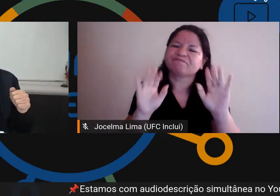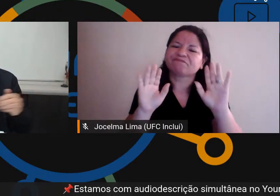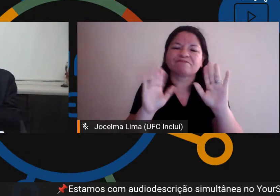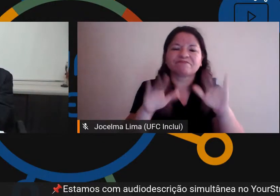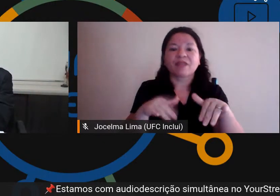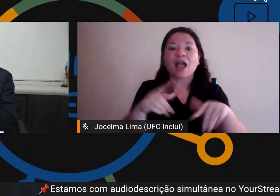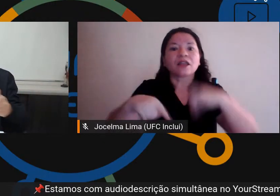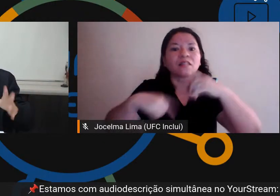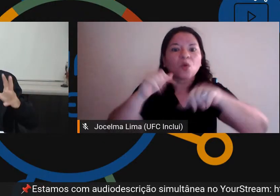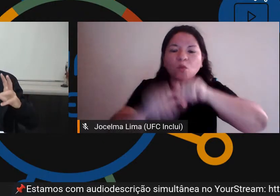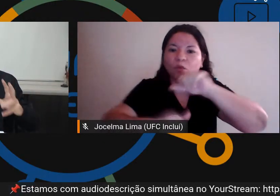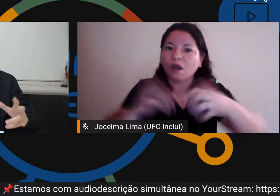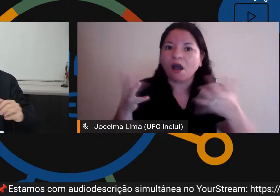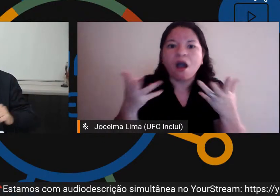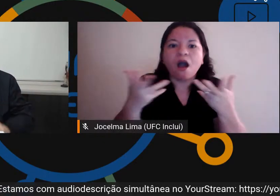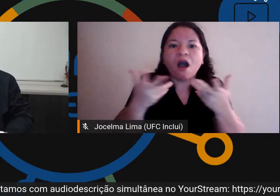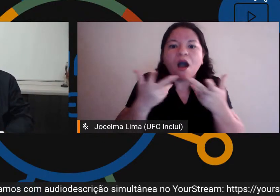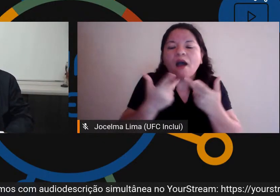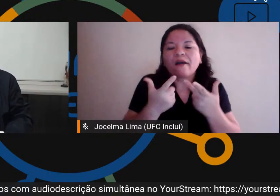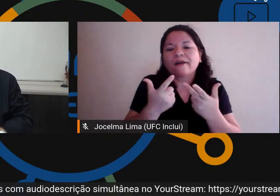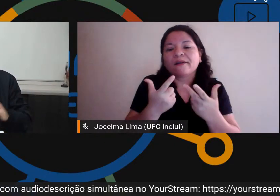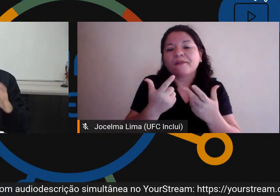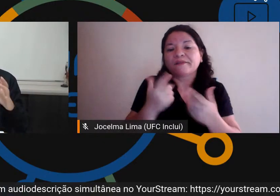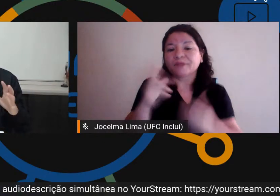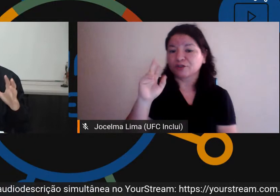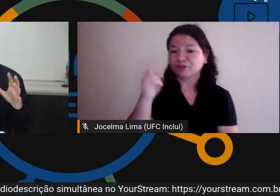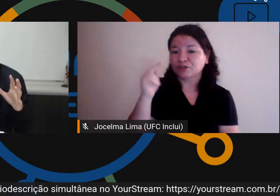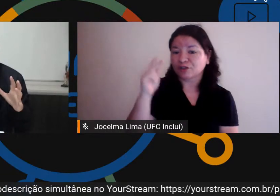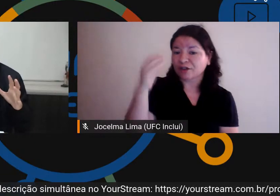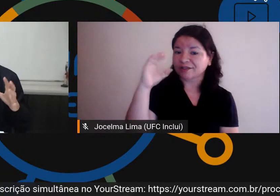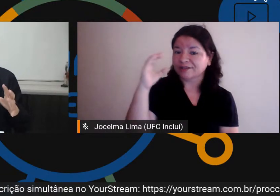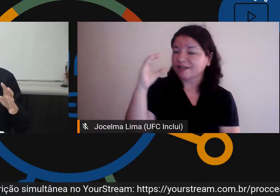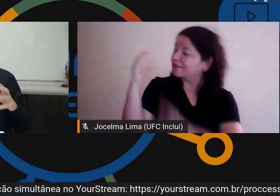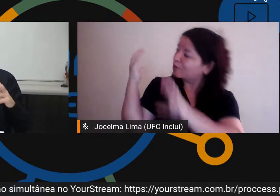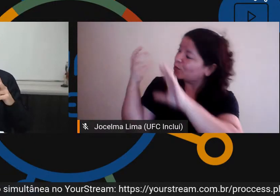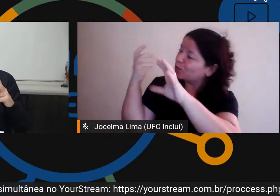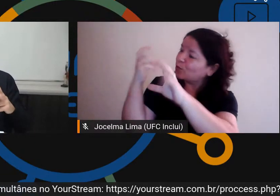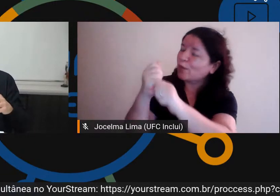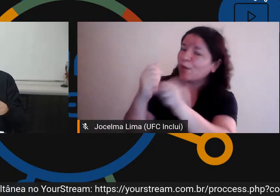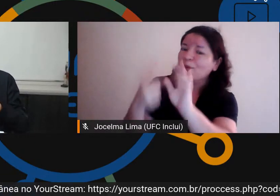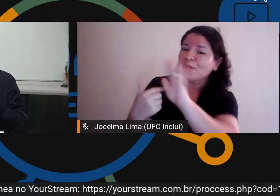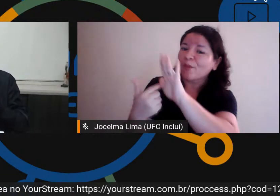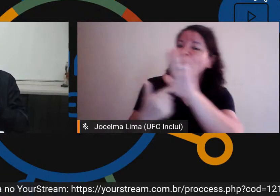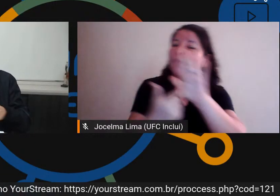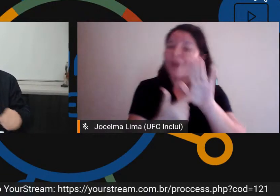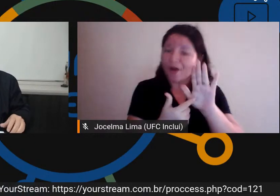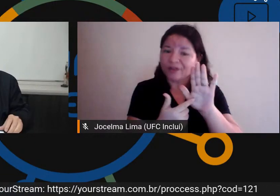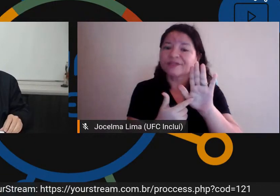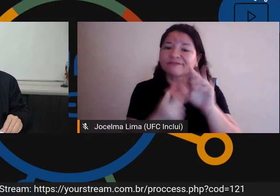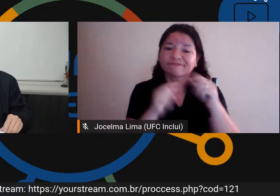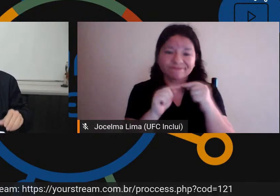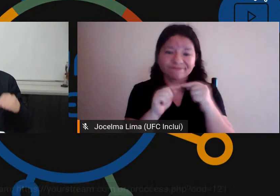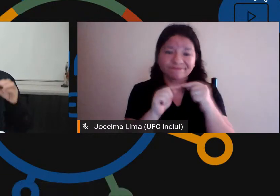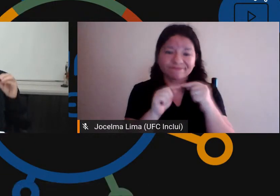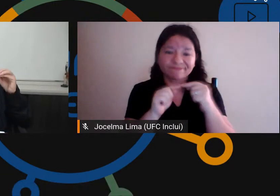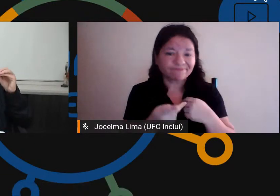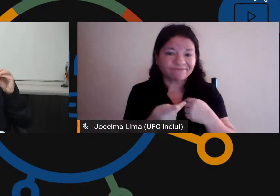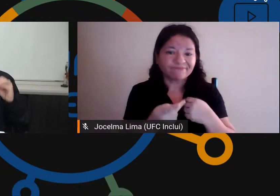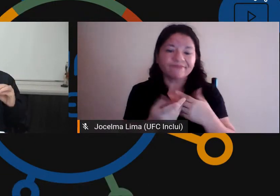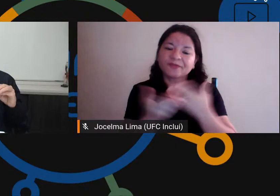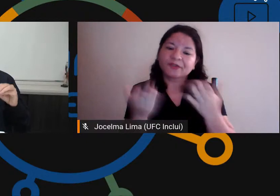maravilhas. E a história da ciência mostra isso para a gente. É só ler e estudar um pouco, vocês vão perceber, né? Então,